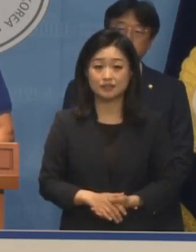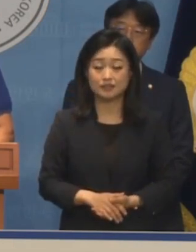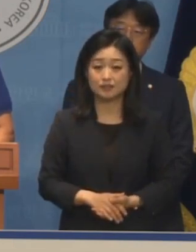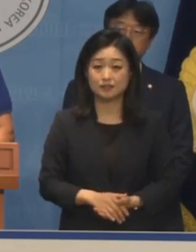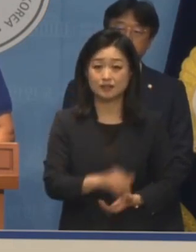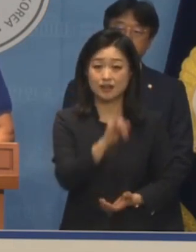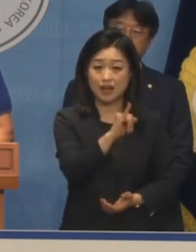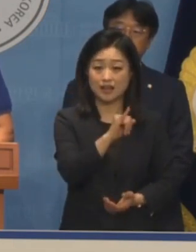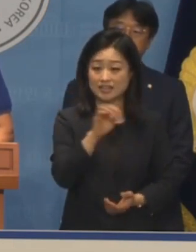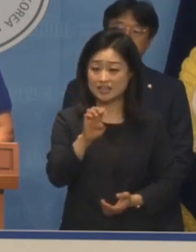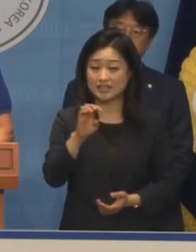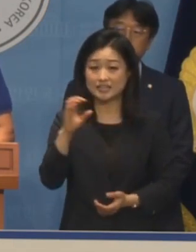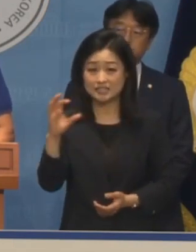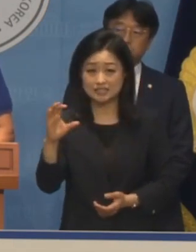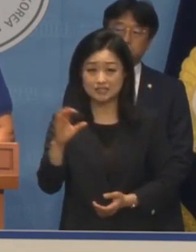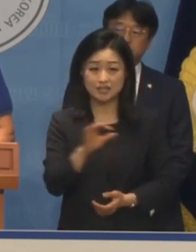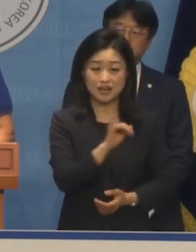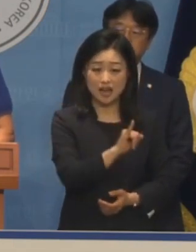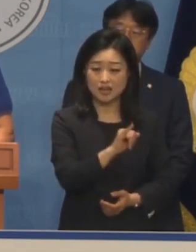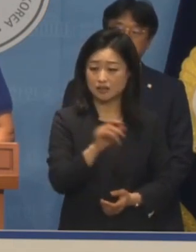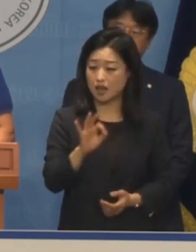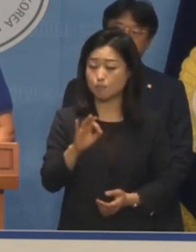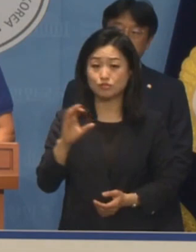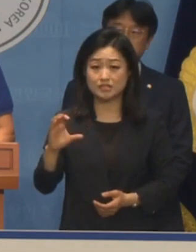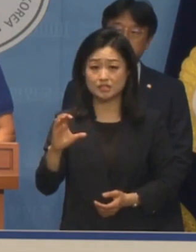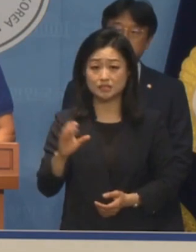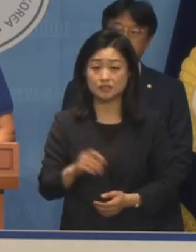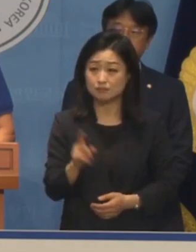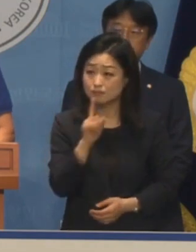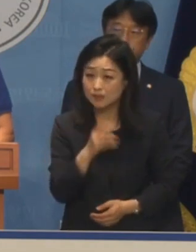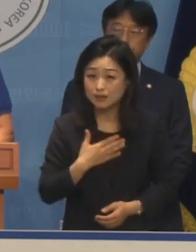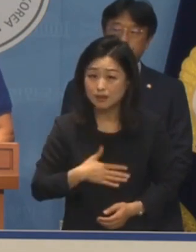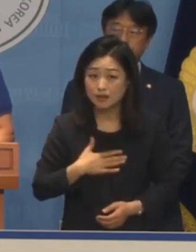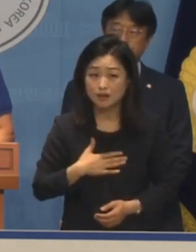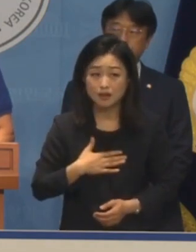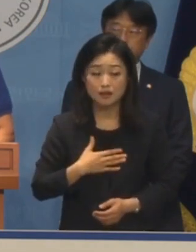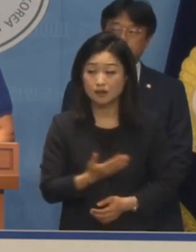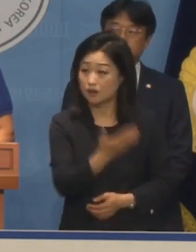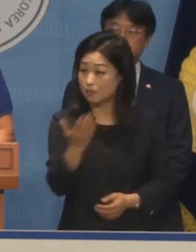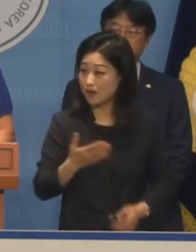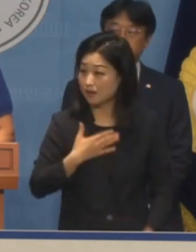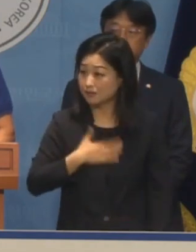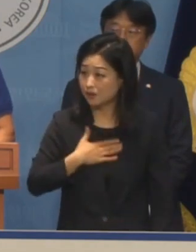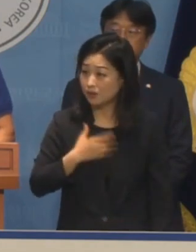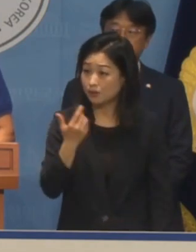iec IFC이 단어가 무엇인지